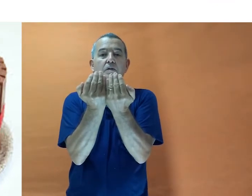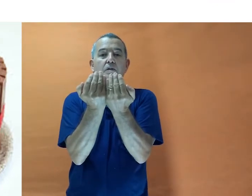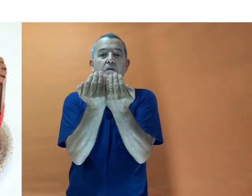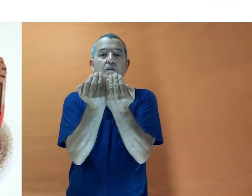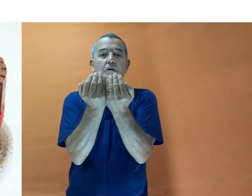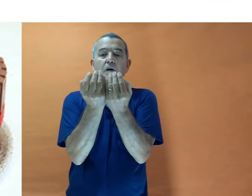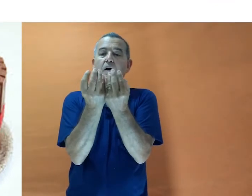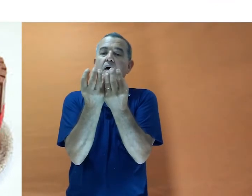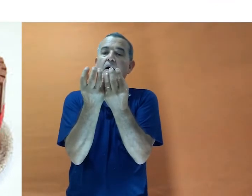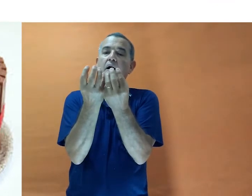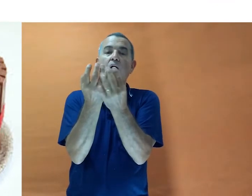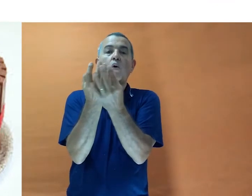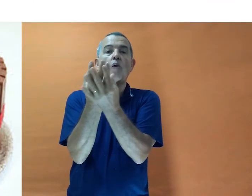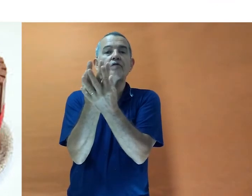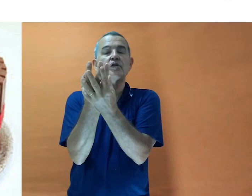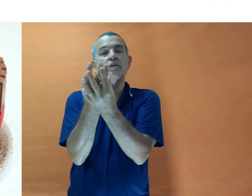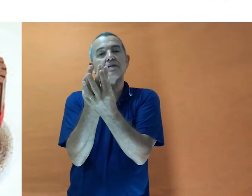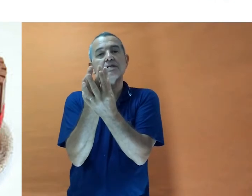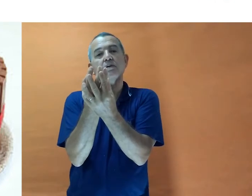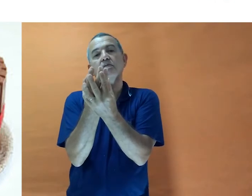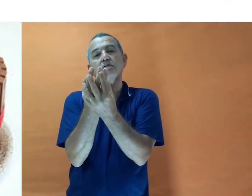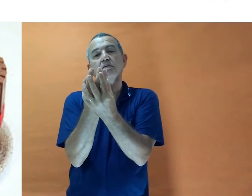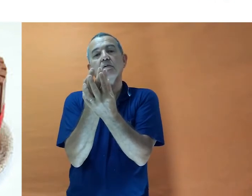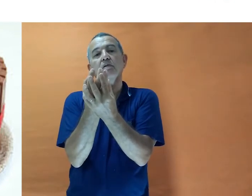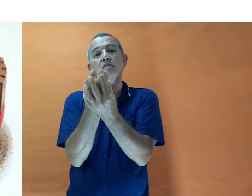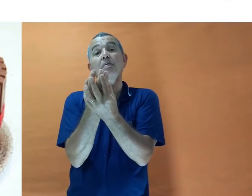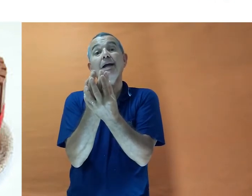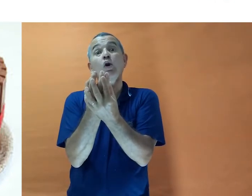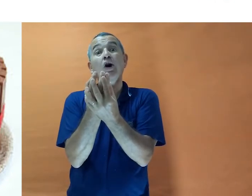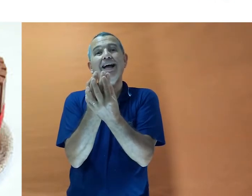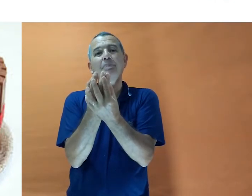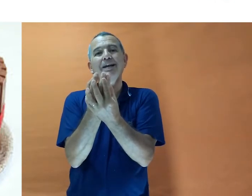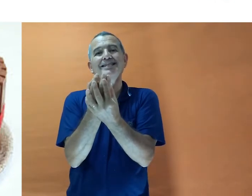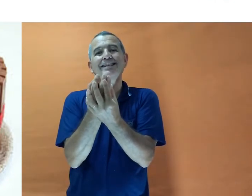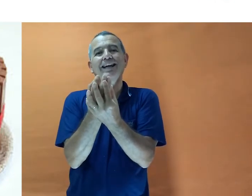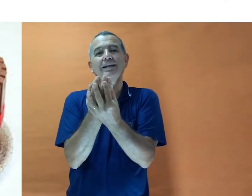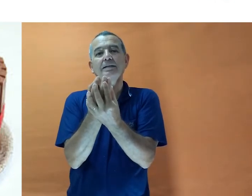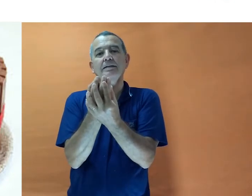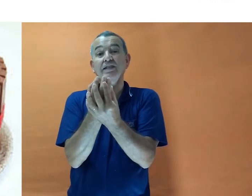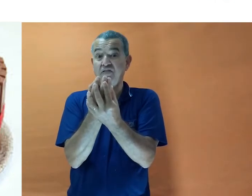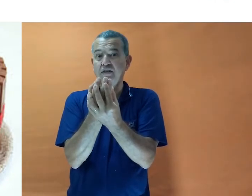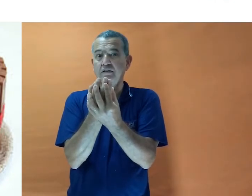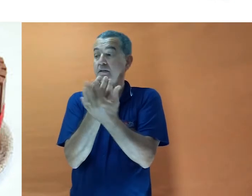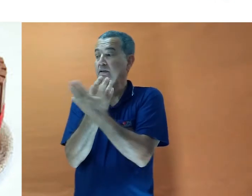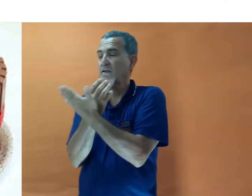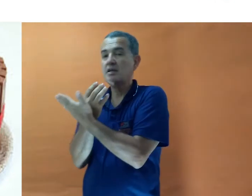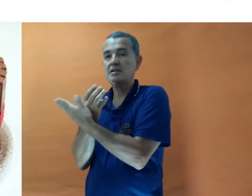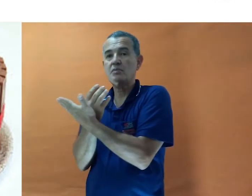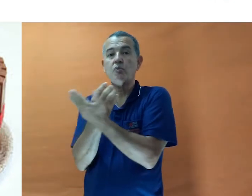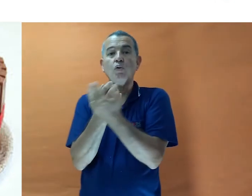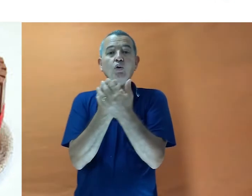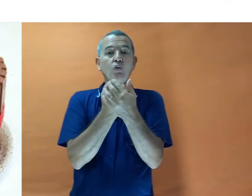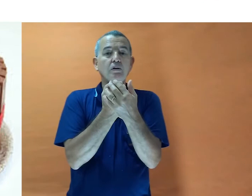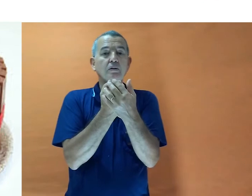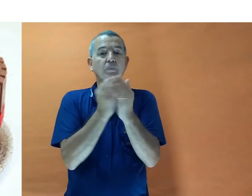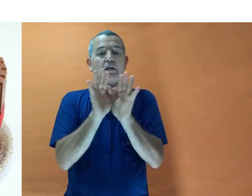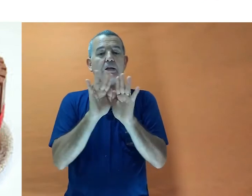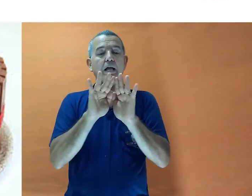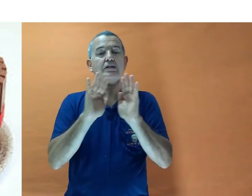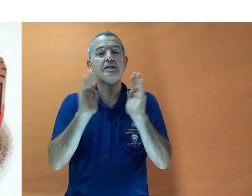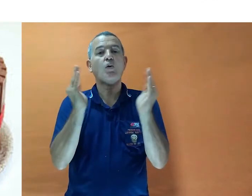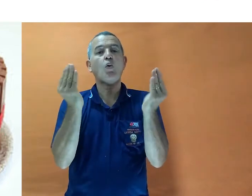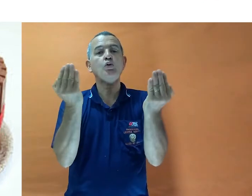qual a configuração melhor representativa deste